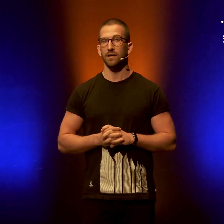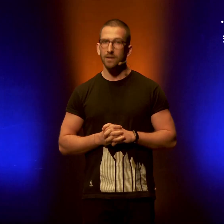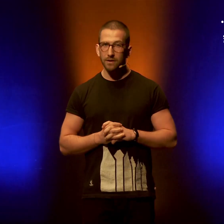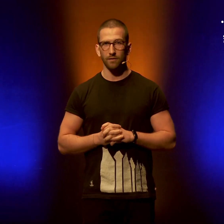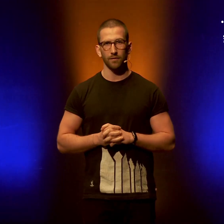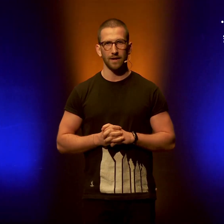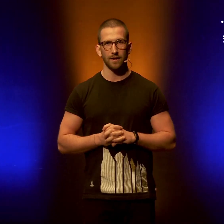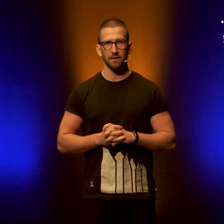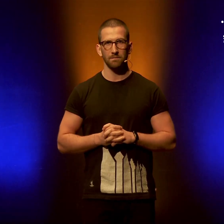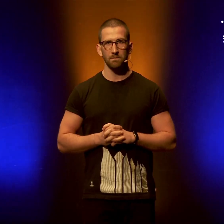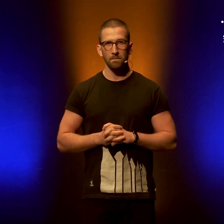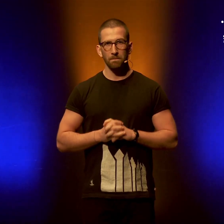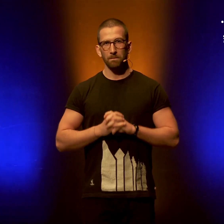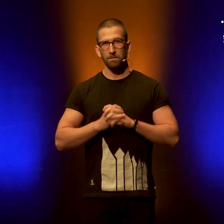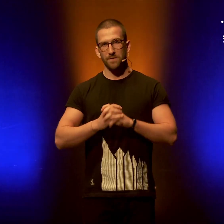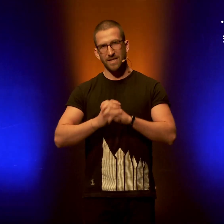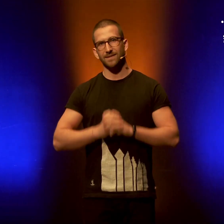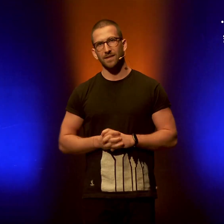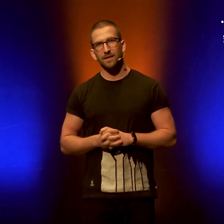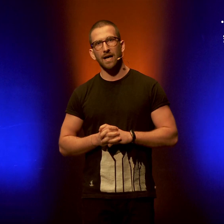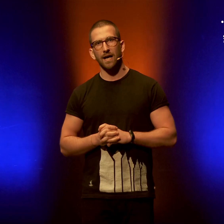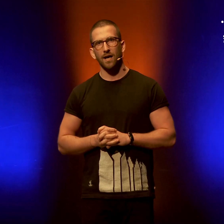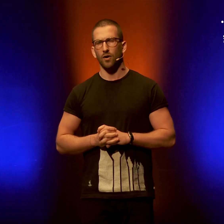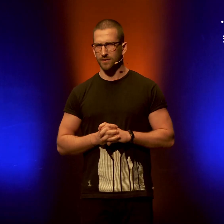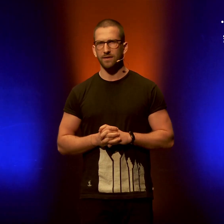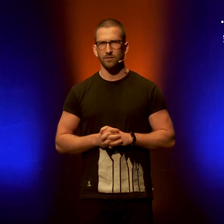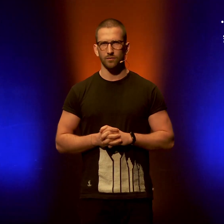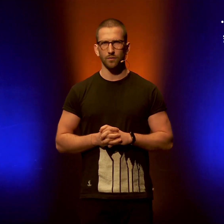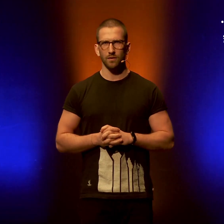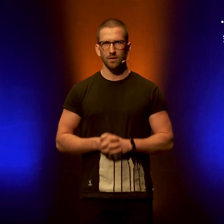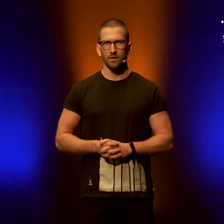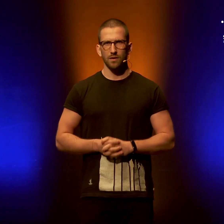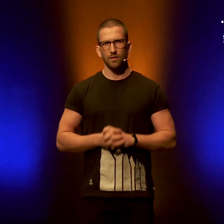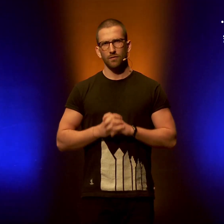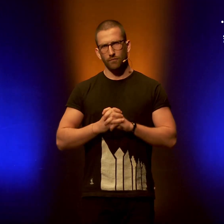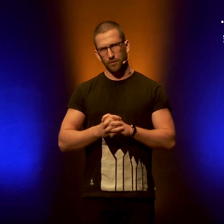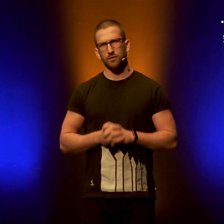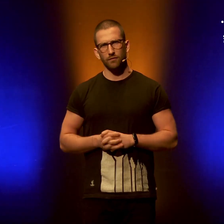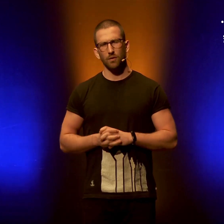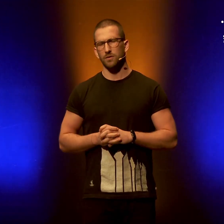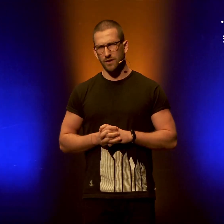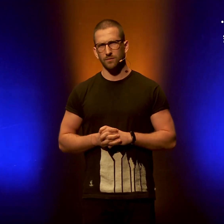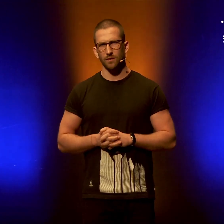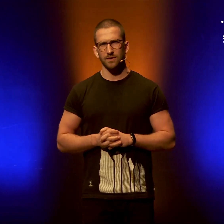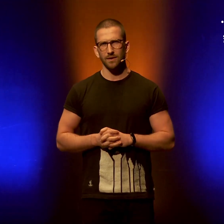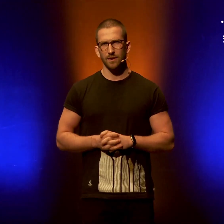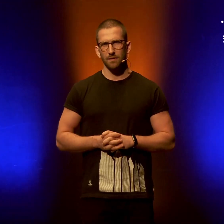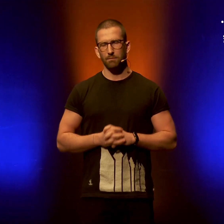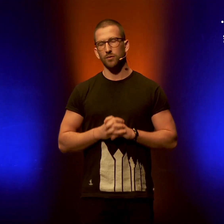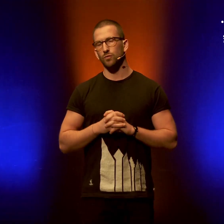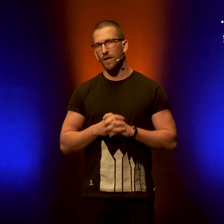na idiofonach. Czas na ostatni utwór, wyjątkowo